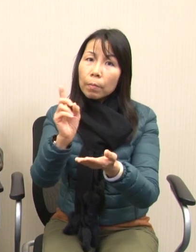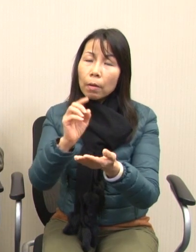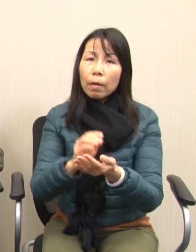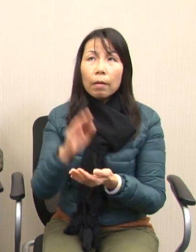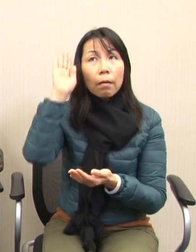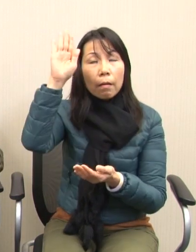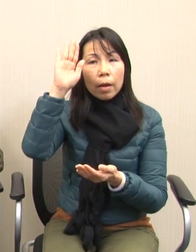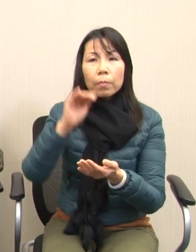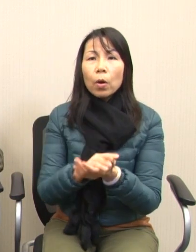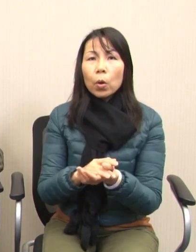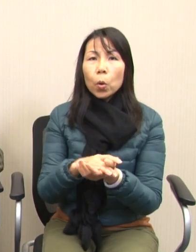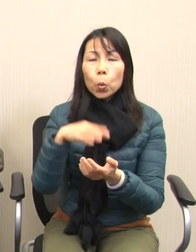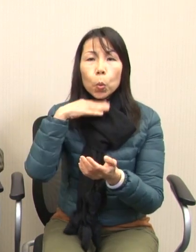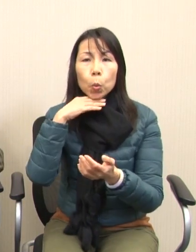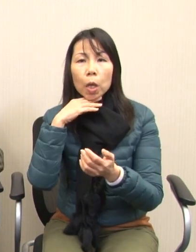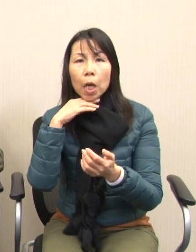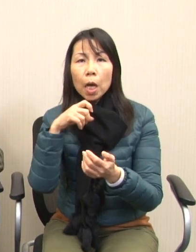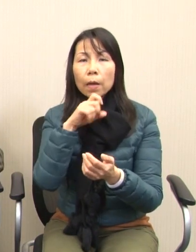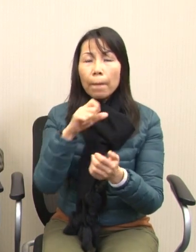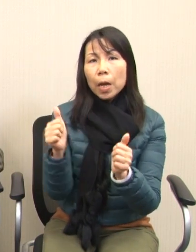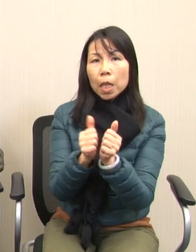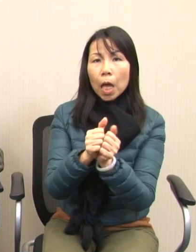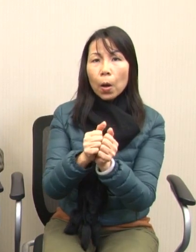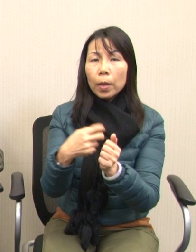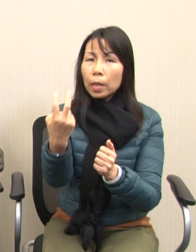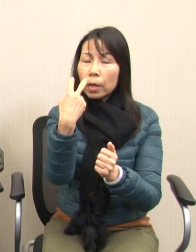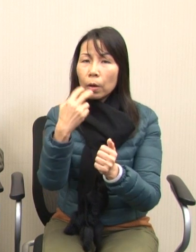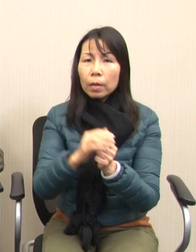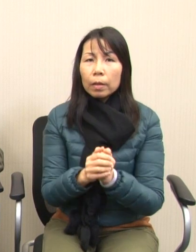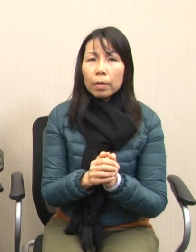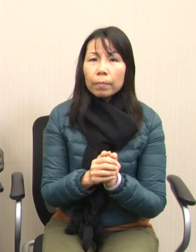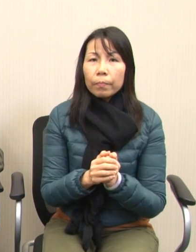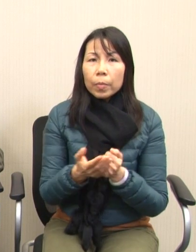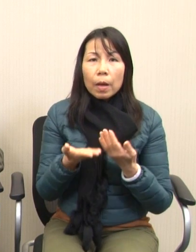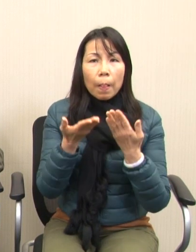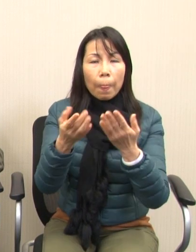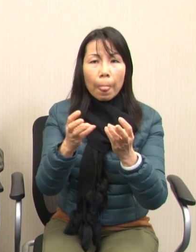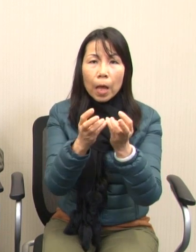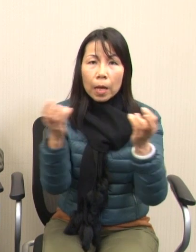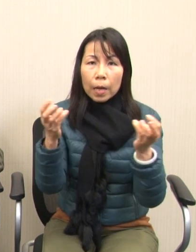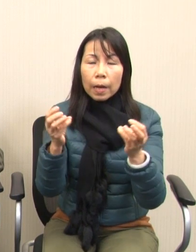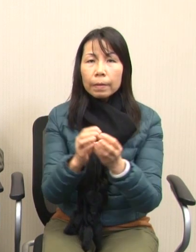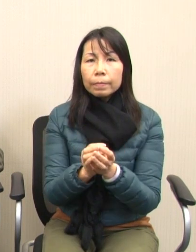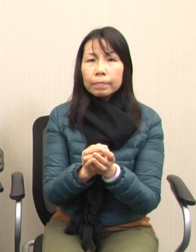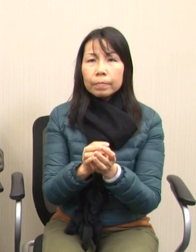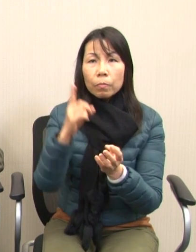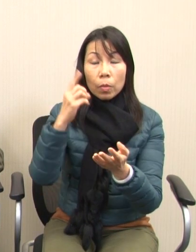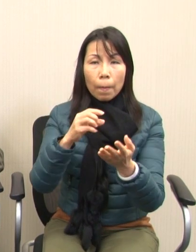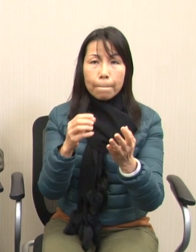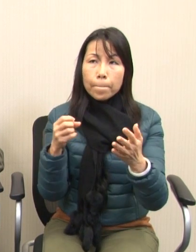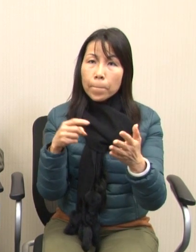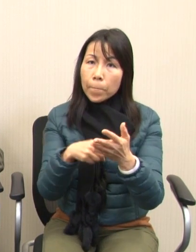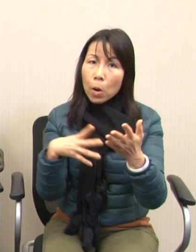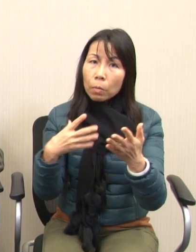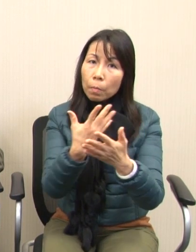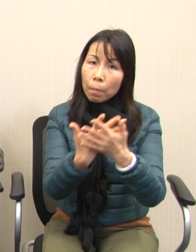望如果有朋友看到這一集《向左望》的時候，請你將這一集的 link 給這一班選委看，可